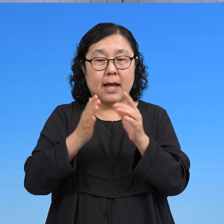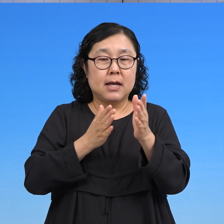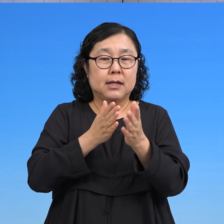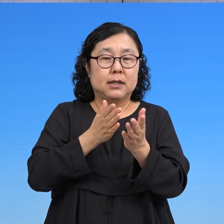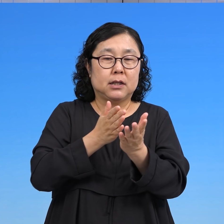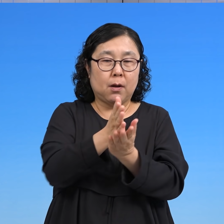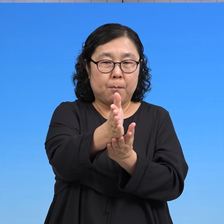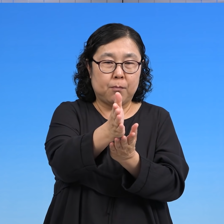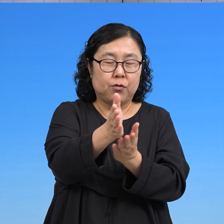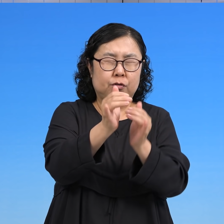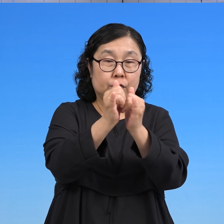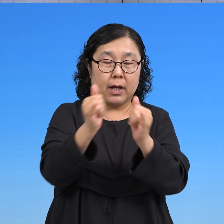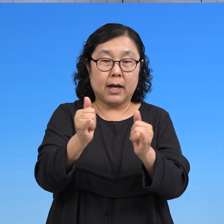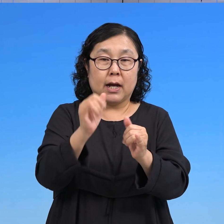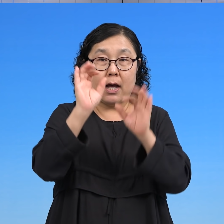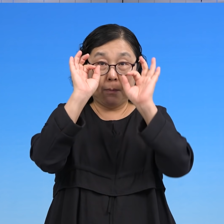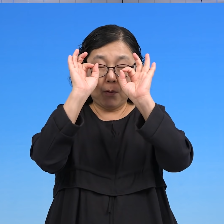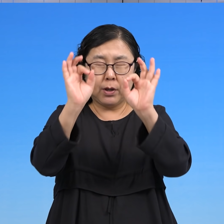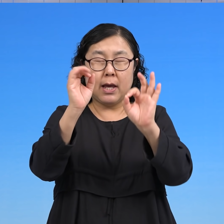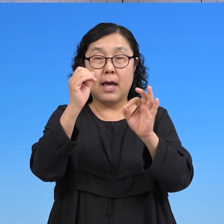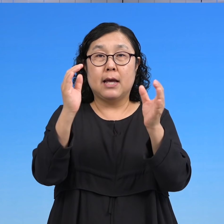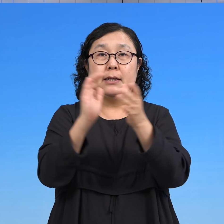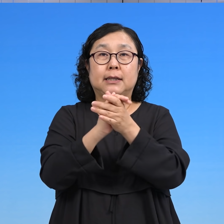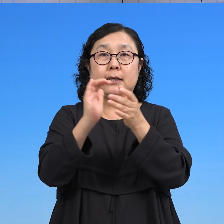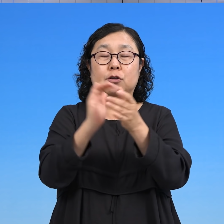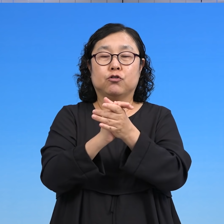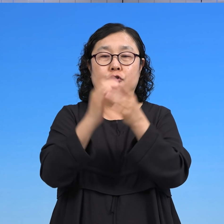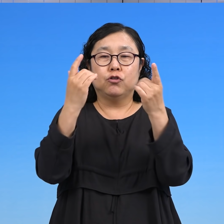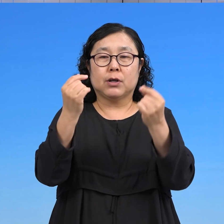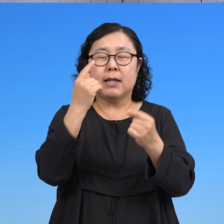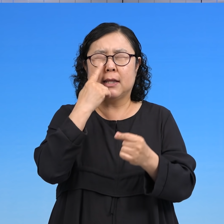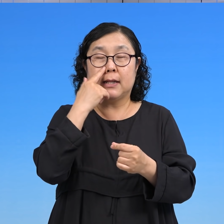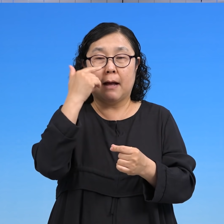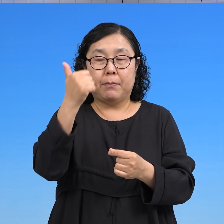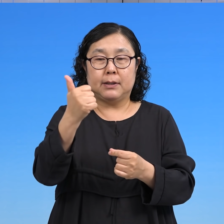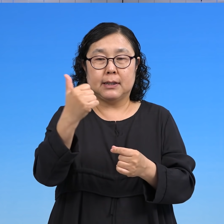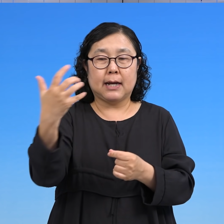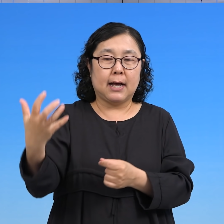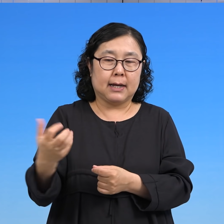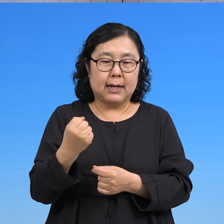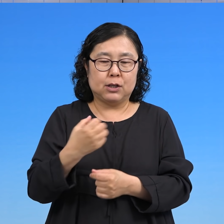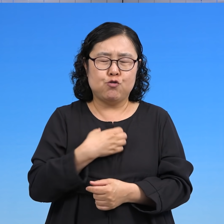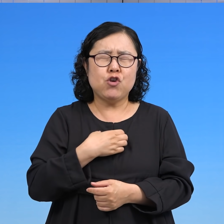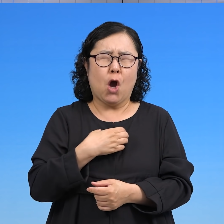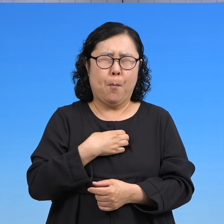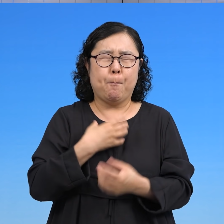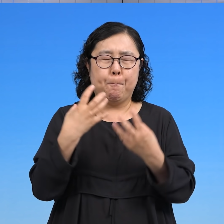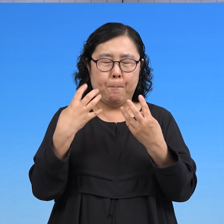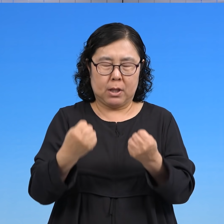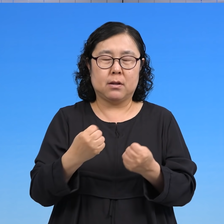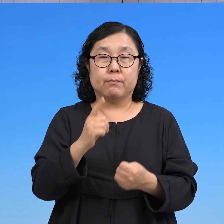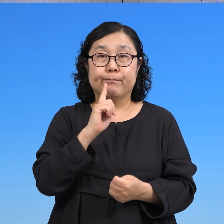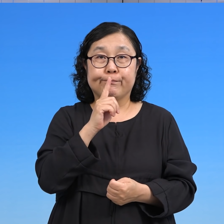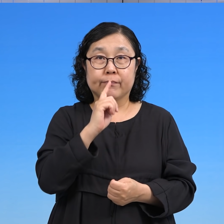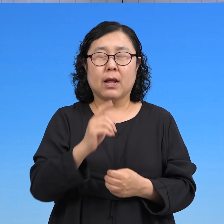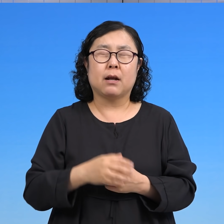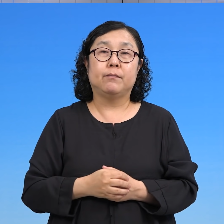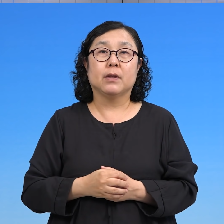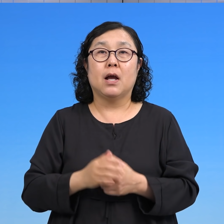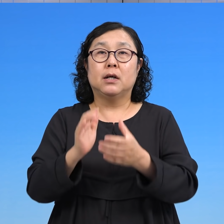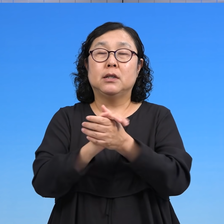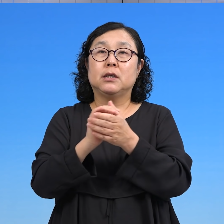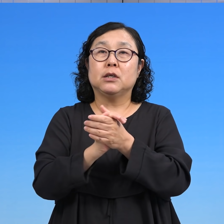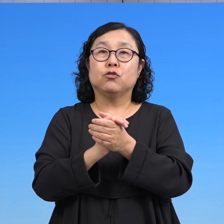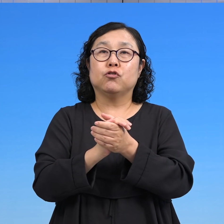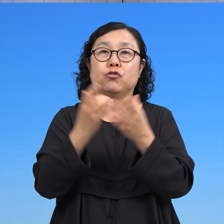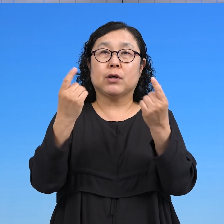사실은 전문 학자들이 보기에 이 친구 같은 아버지가 가지고 있는 위험이 굉장히 많다는 겁니다. 이